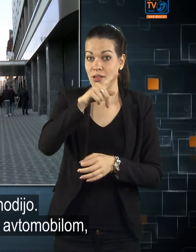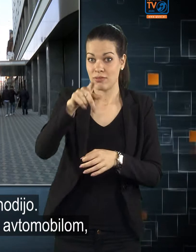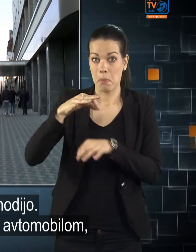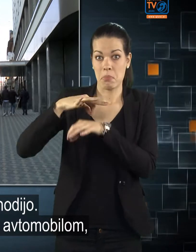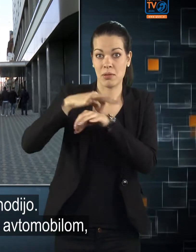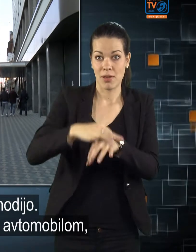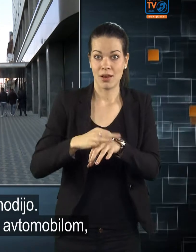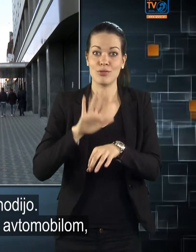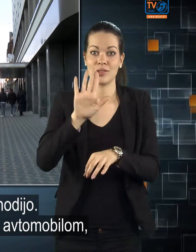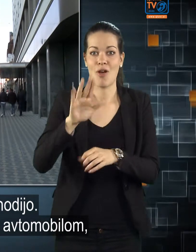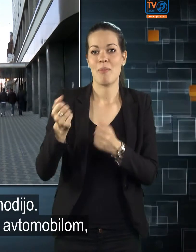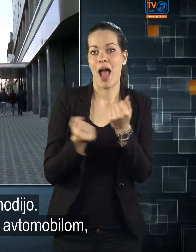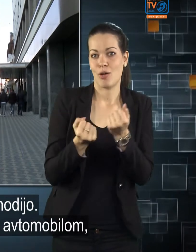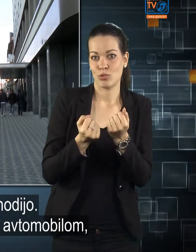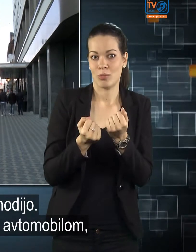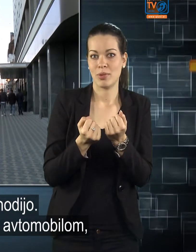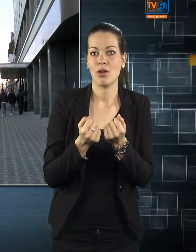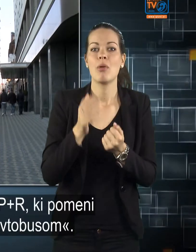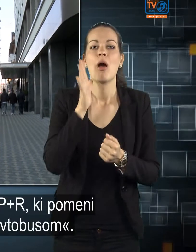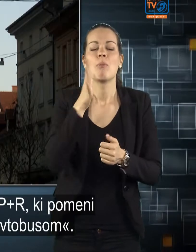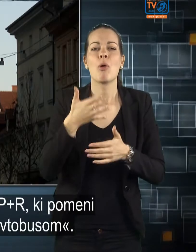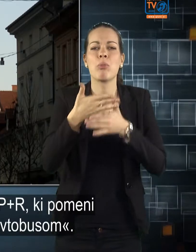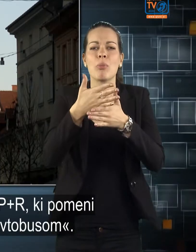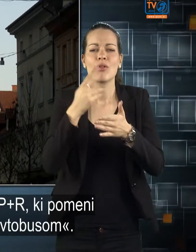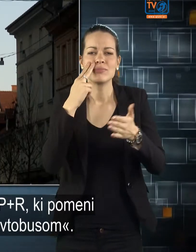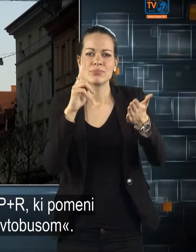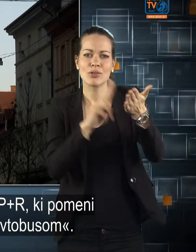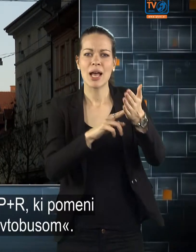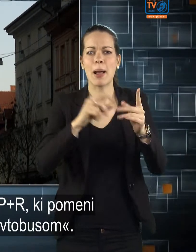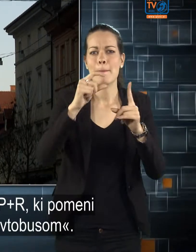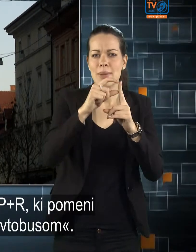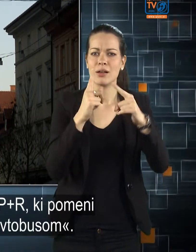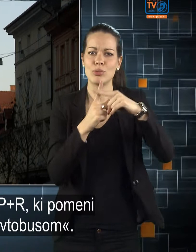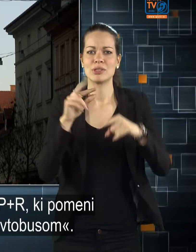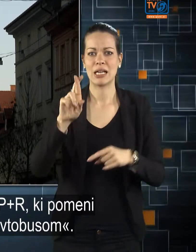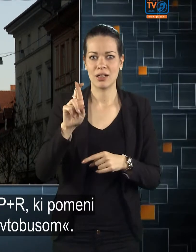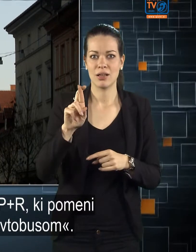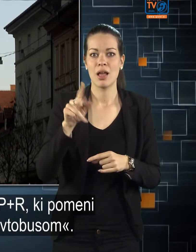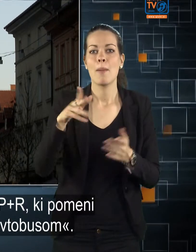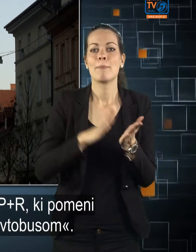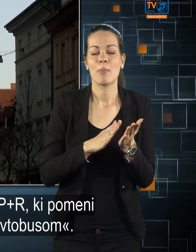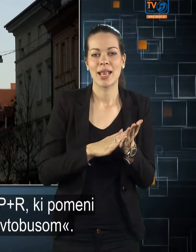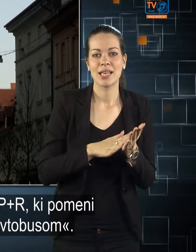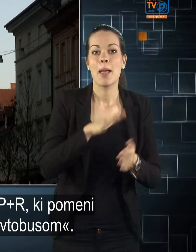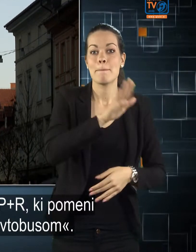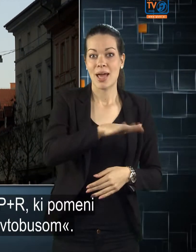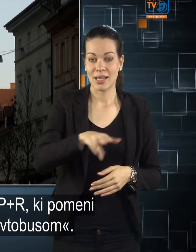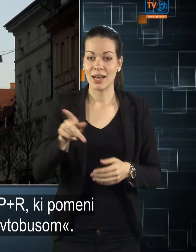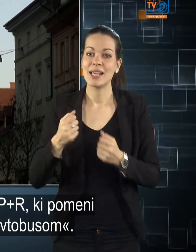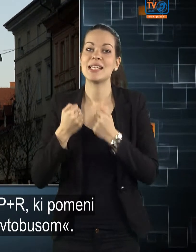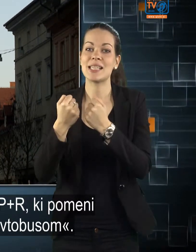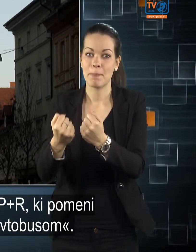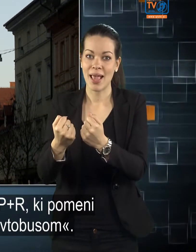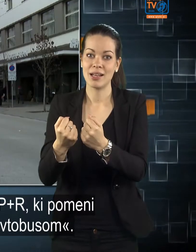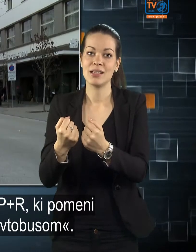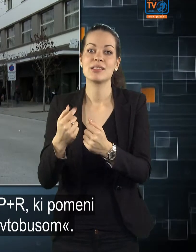Če se pripeljete s svojim avtomobilom, vam bo v pomoč oznaka P+R, ki pomeni parkiraj in se pelji z